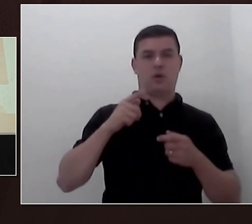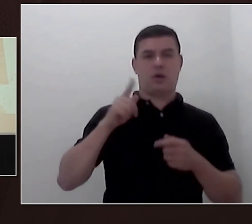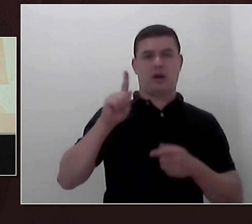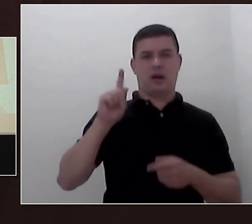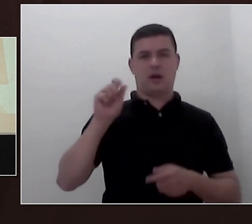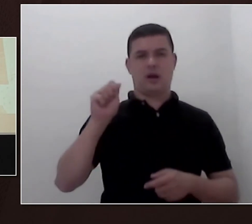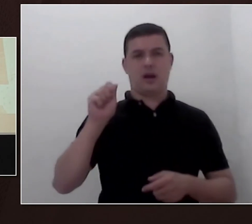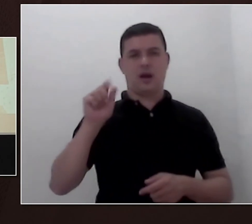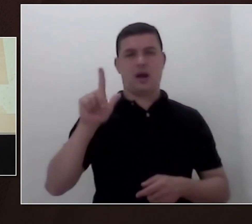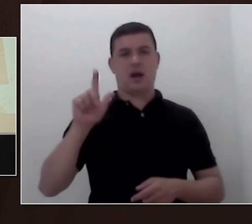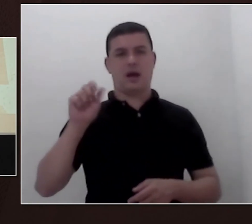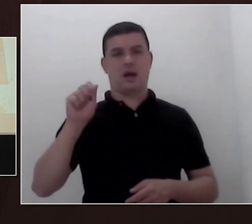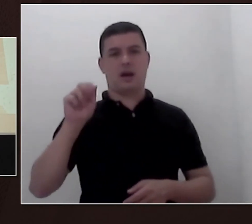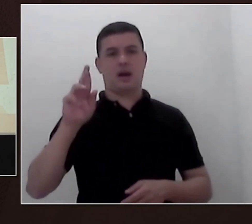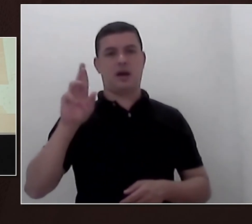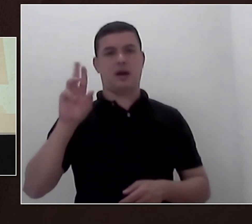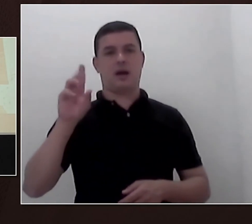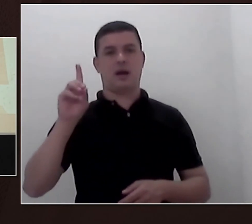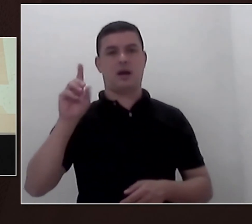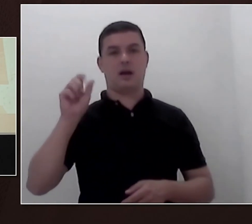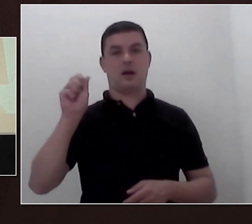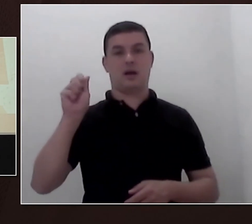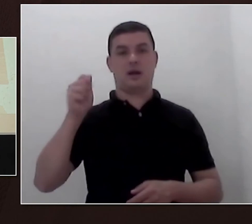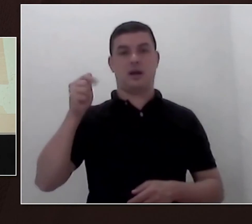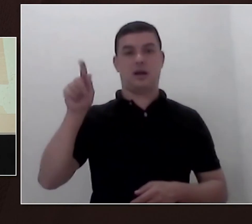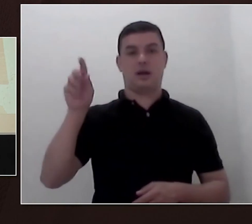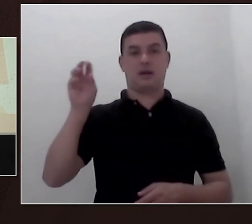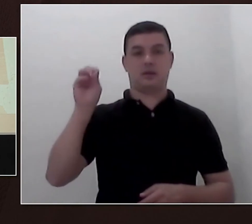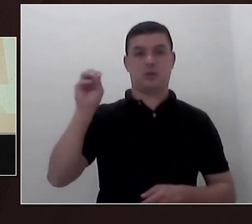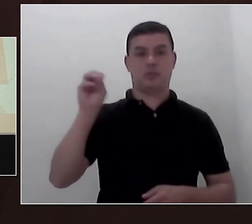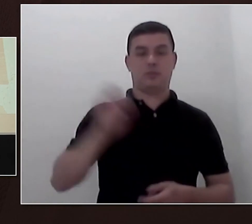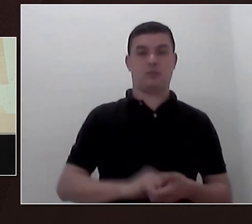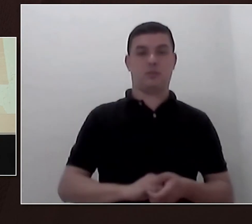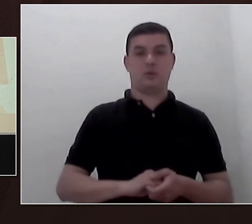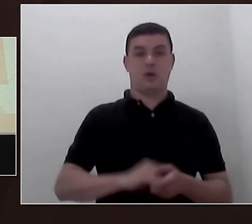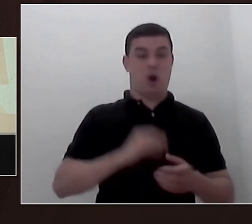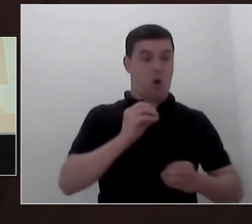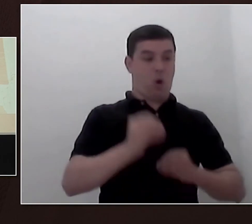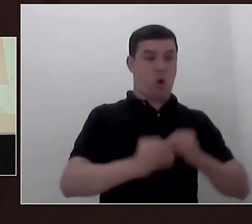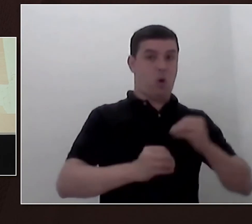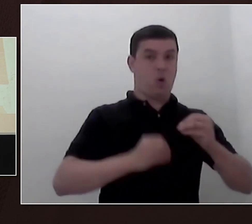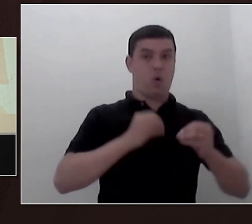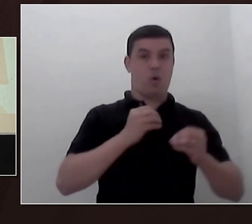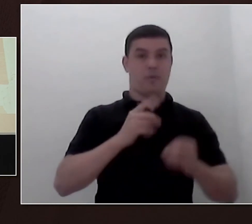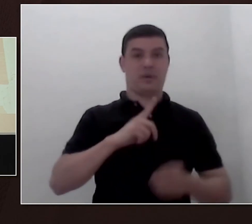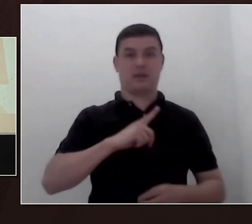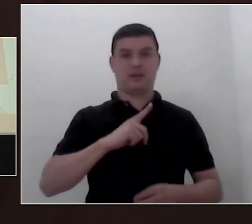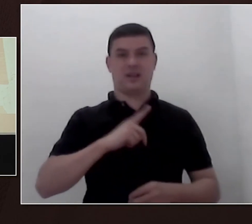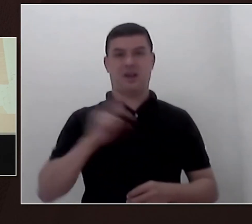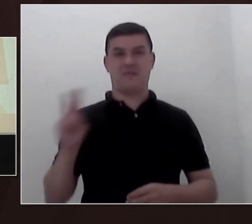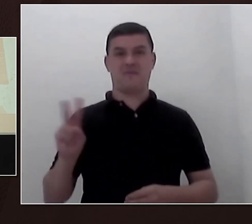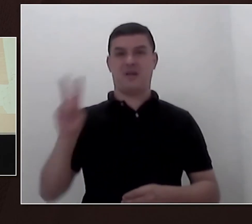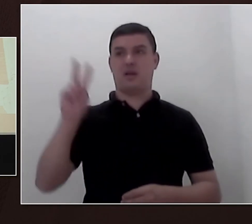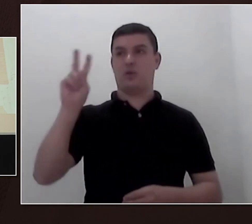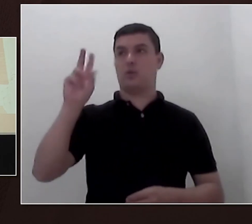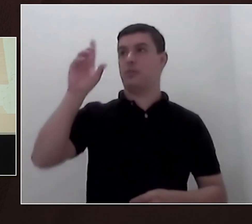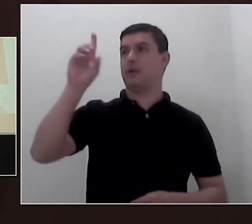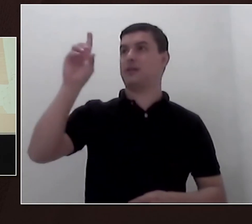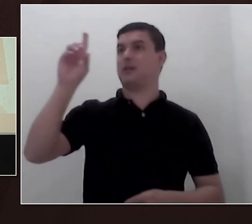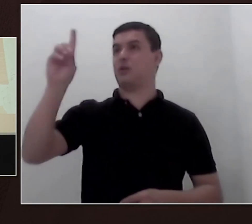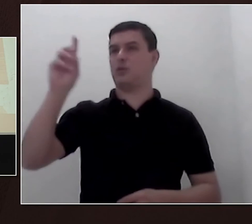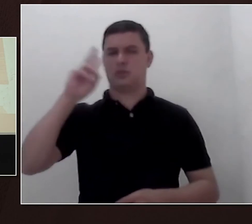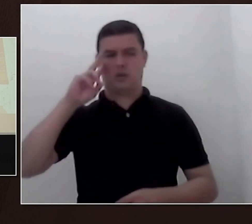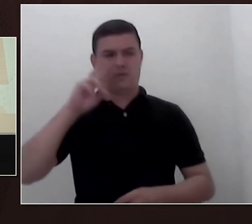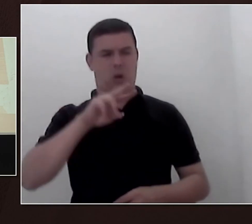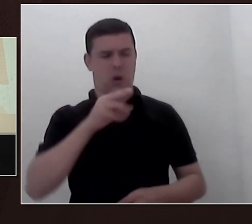sua obra, enquanto você viveu aqui na terra, foi uma obra que tem valor diante do Senhor, que serviu para